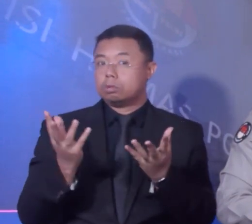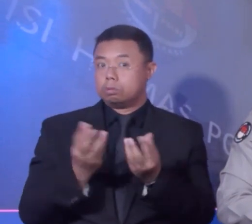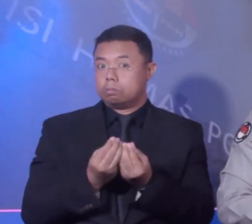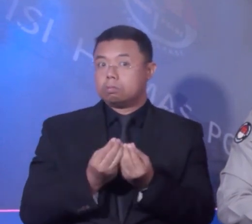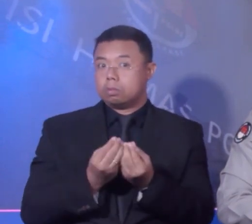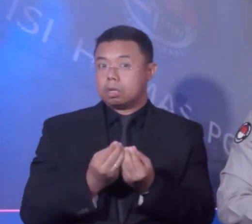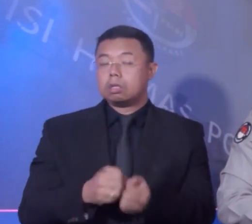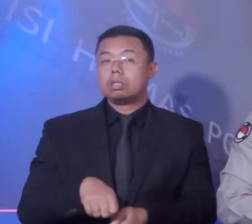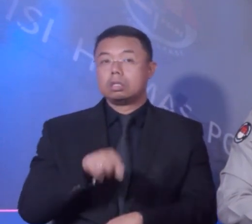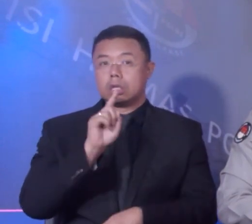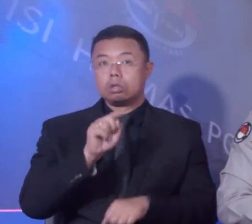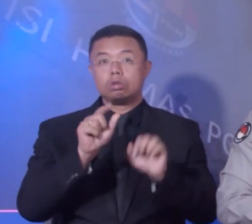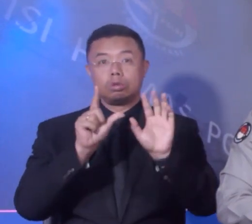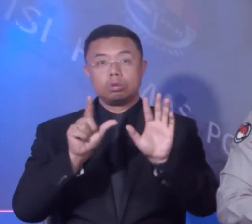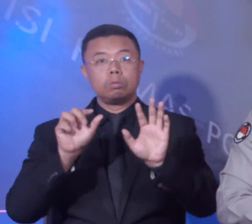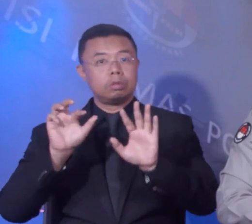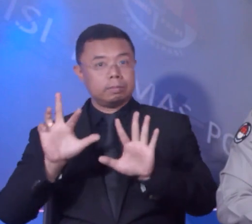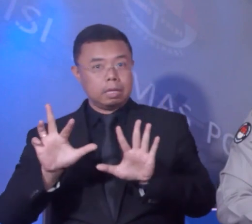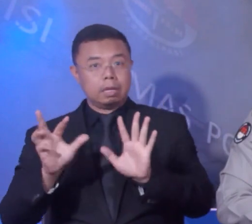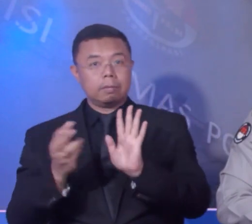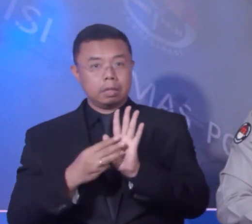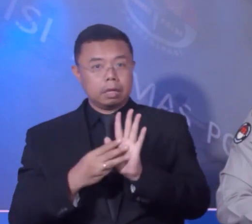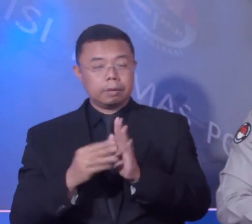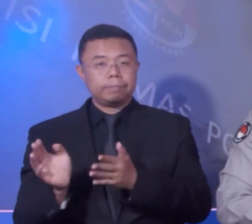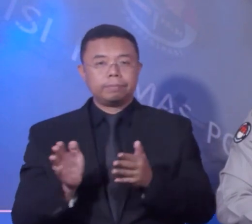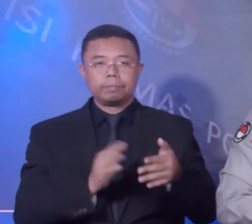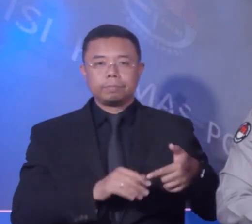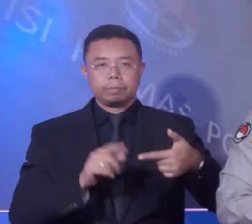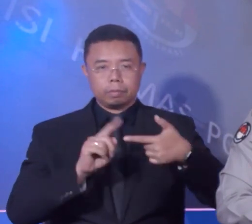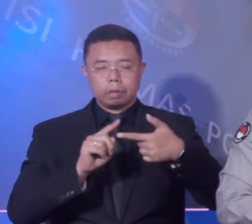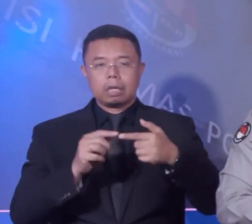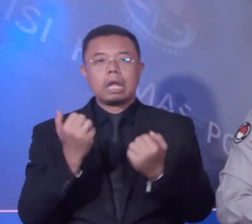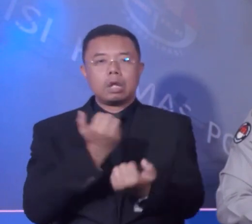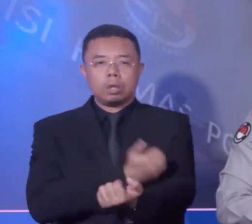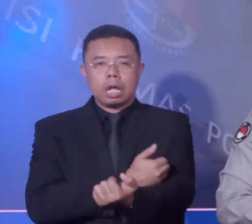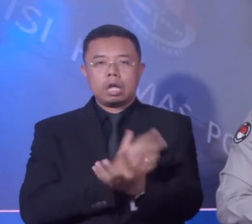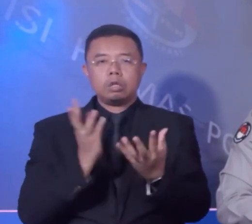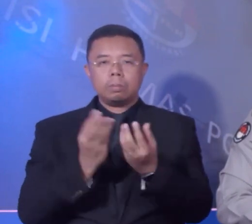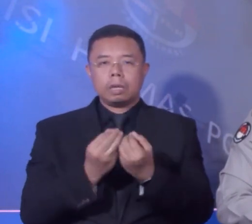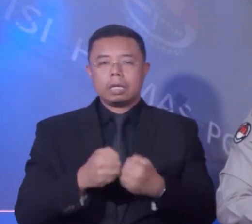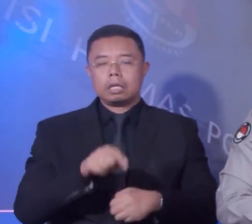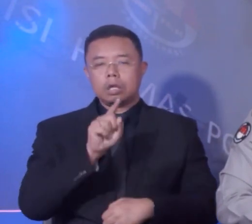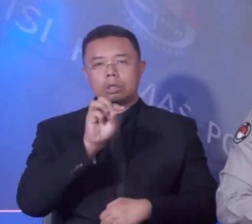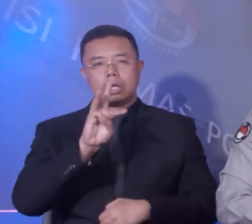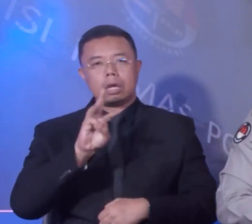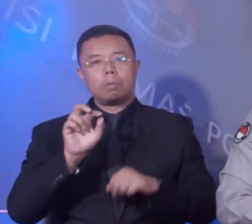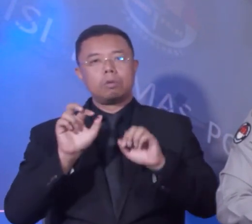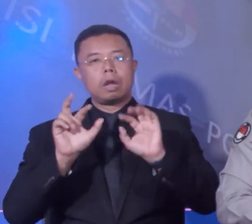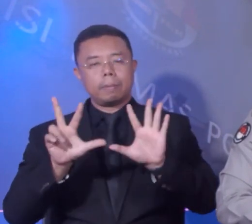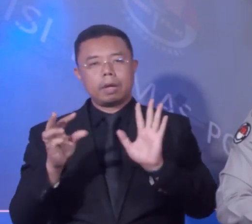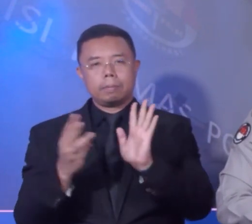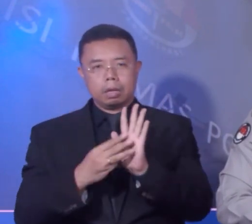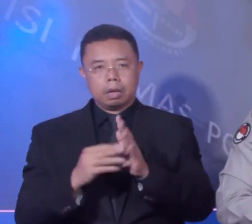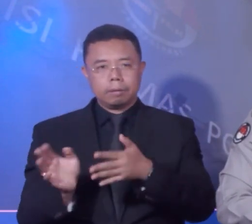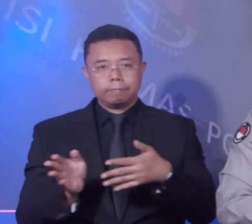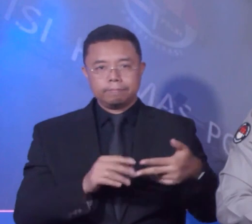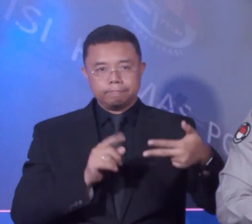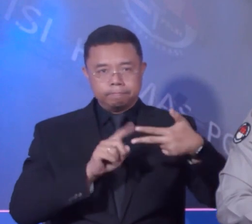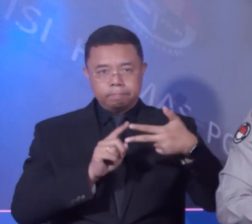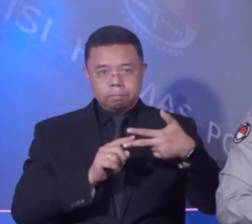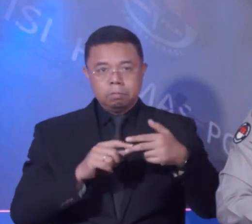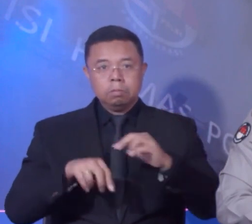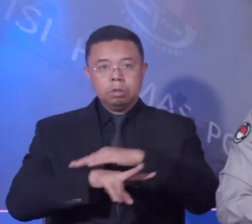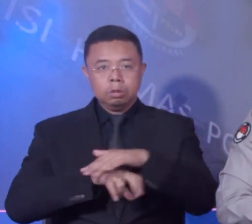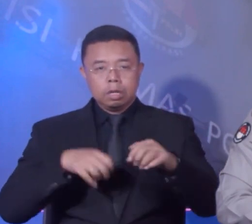curat sebanyak 179 kasus narkotika sebanyak 138 kasus